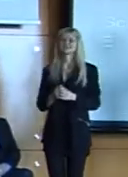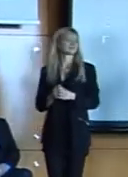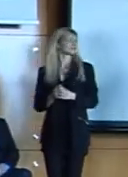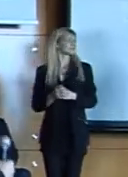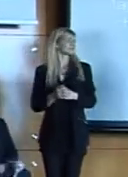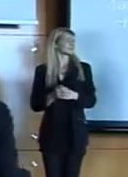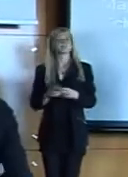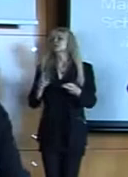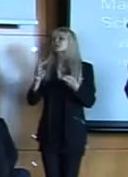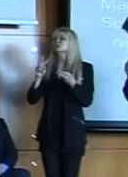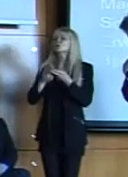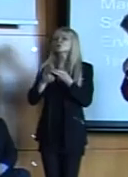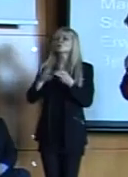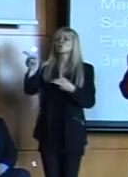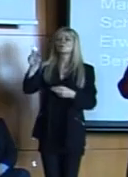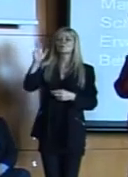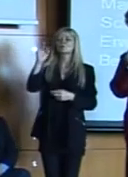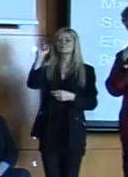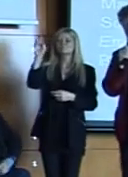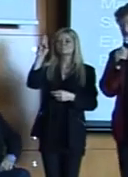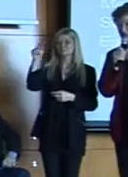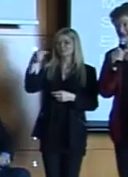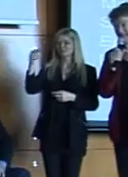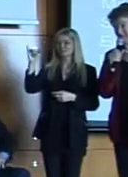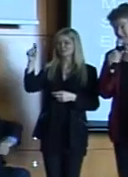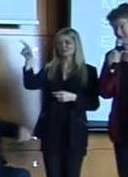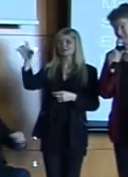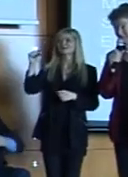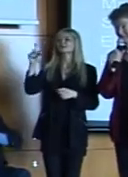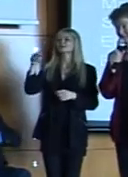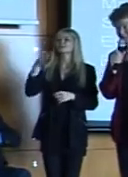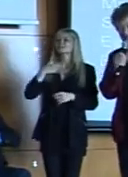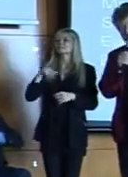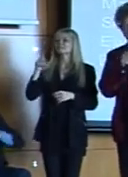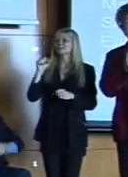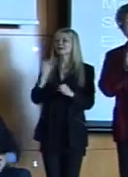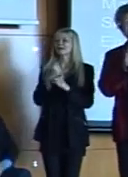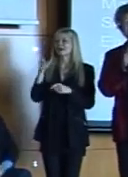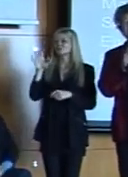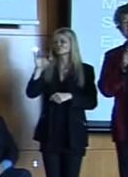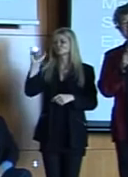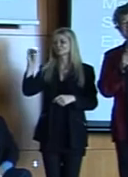Wir haben ja bis jetzt... Okay, also ich bin jetzt am Podium.